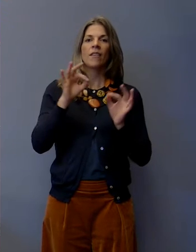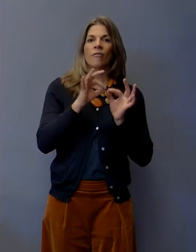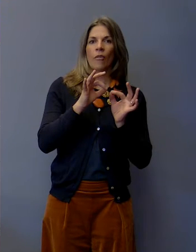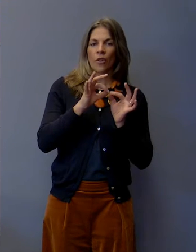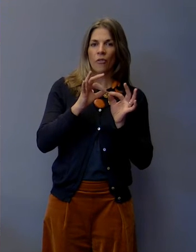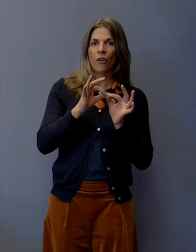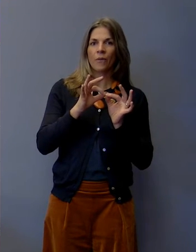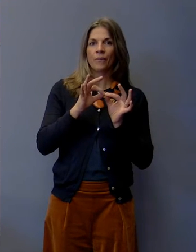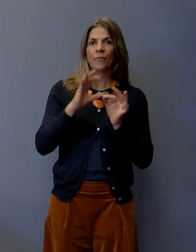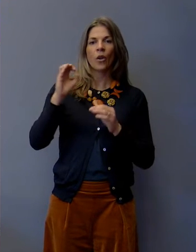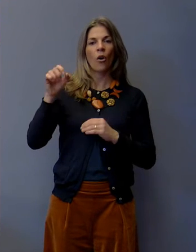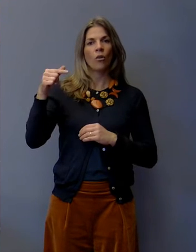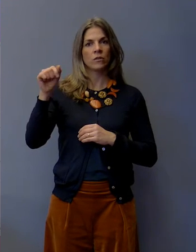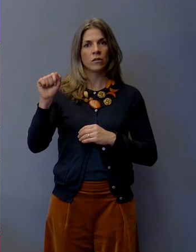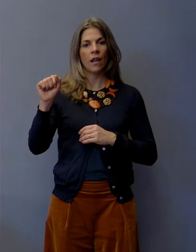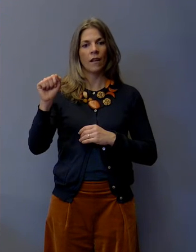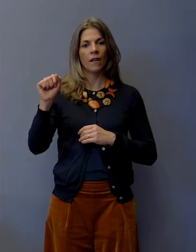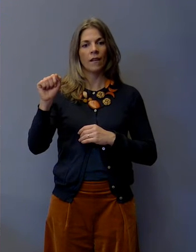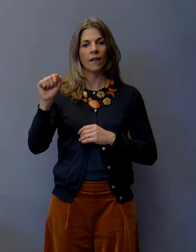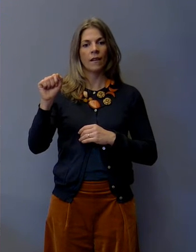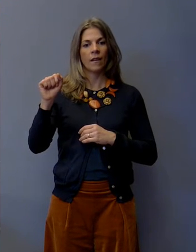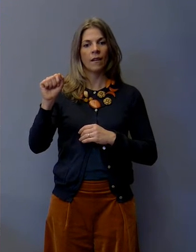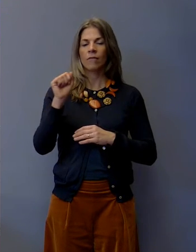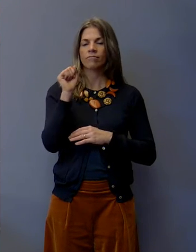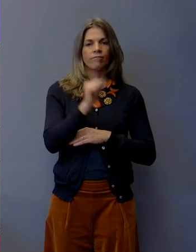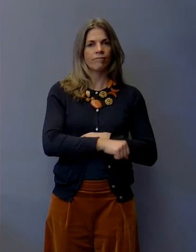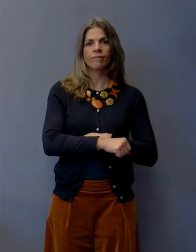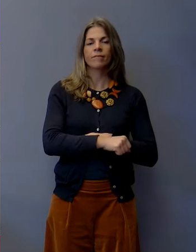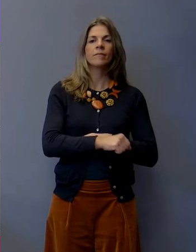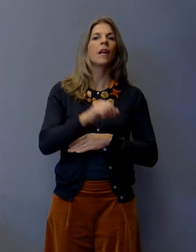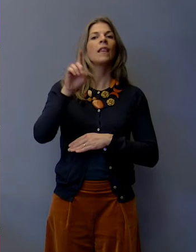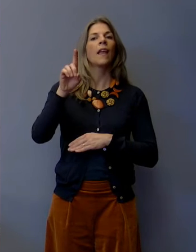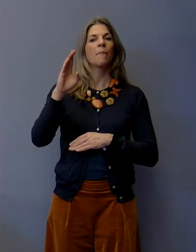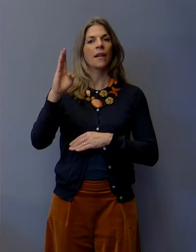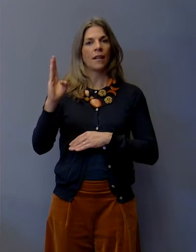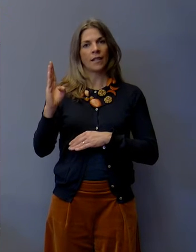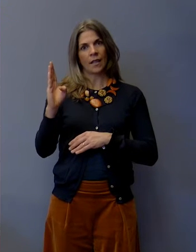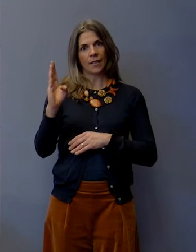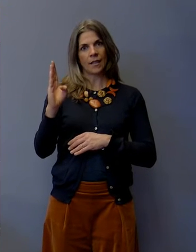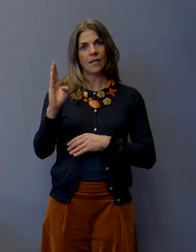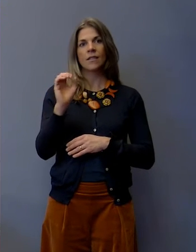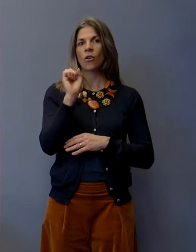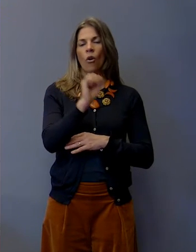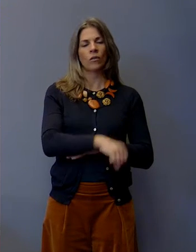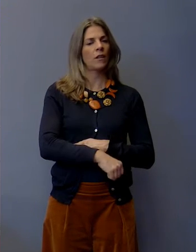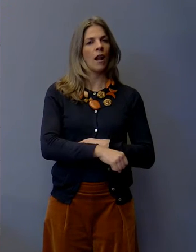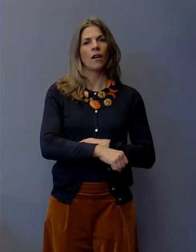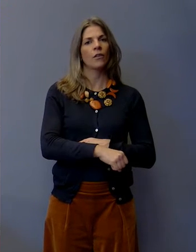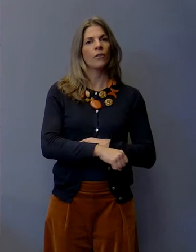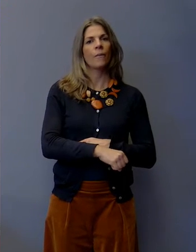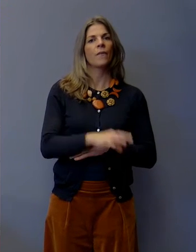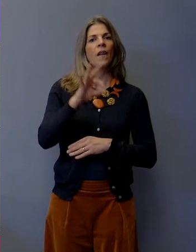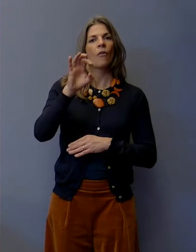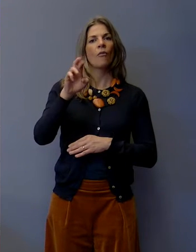consigliere costa contrario consigliere de benedictis contrario consigliere